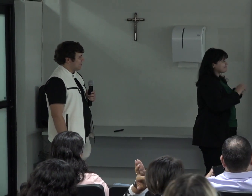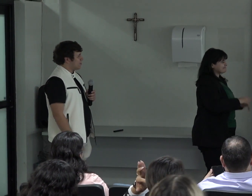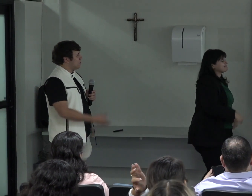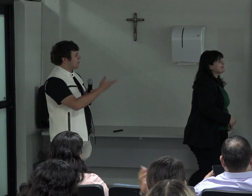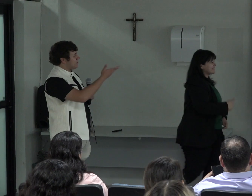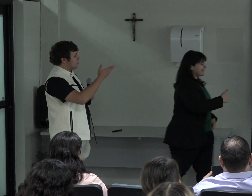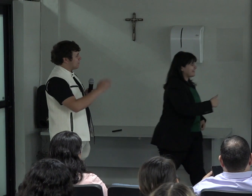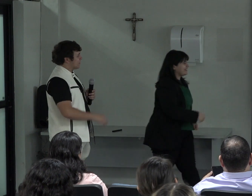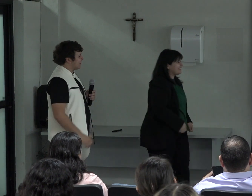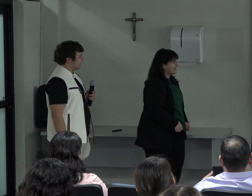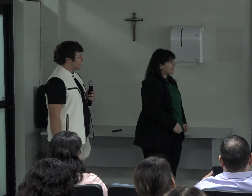¿Cómo terminó el mensaje?